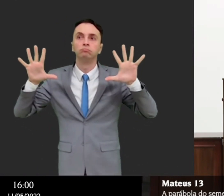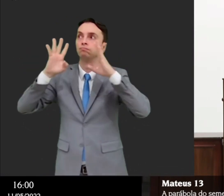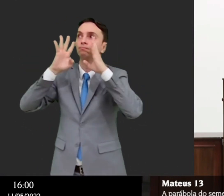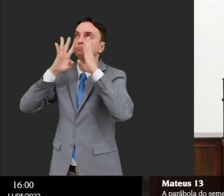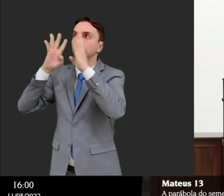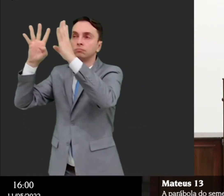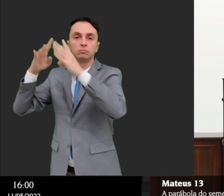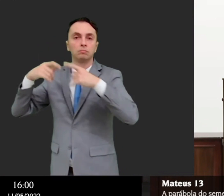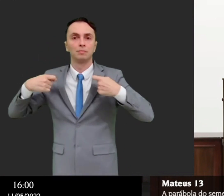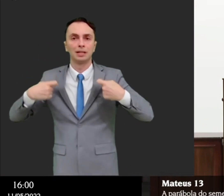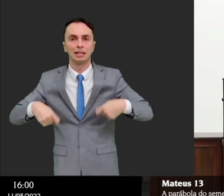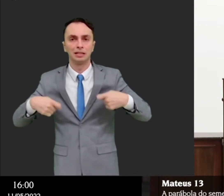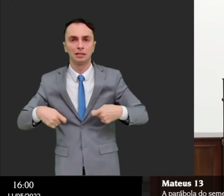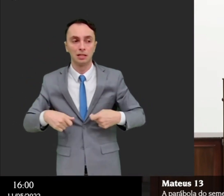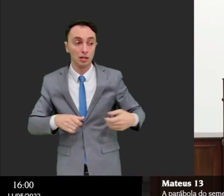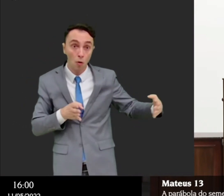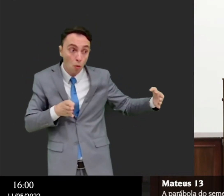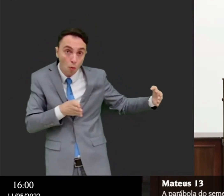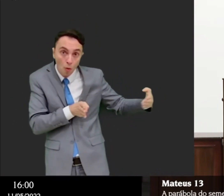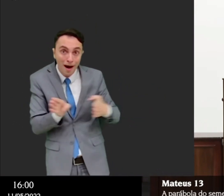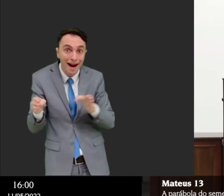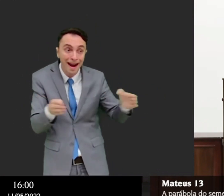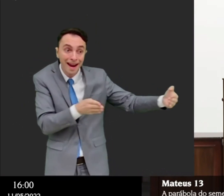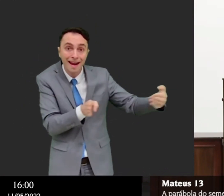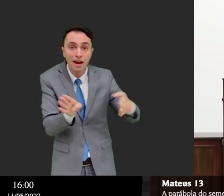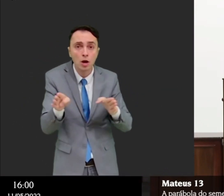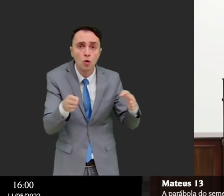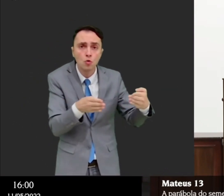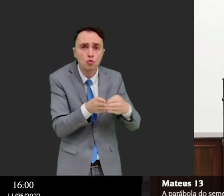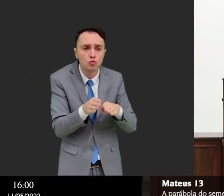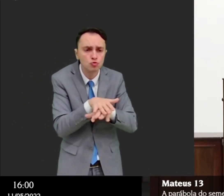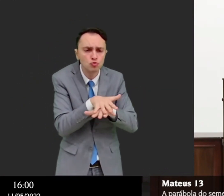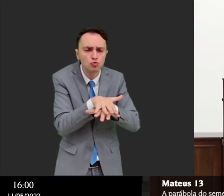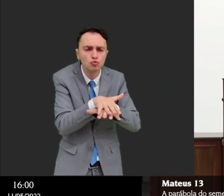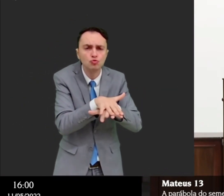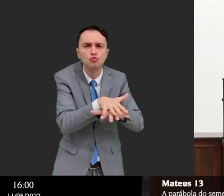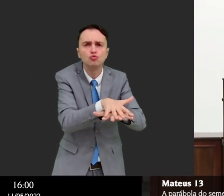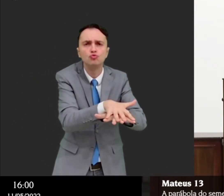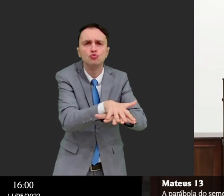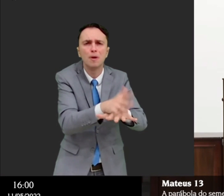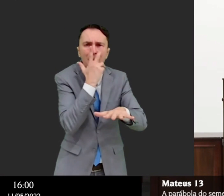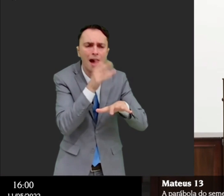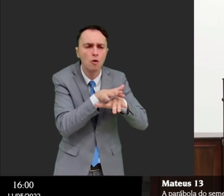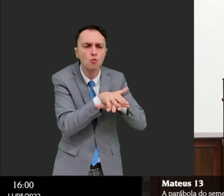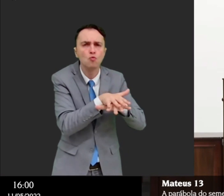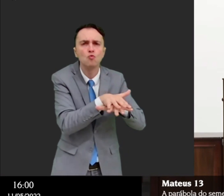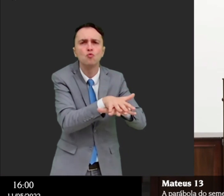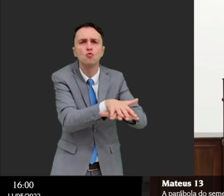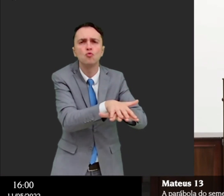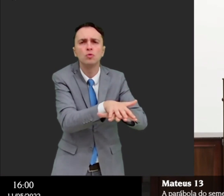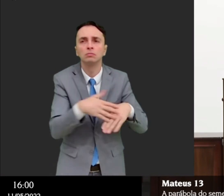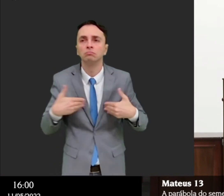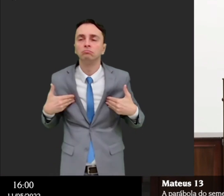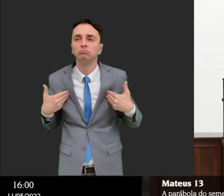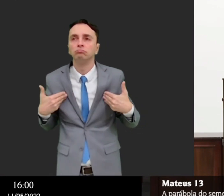Que a pequena água, Deus tem poder de não deixar ela secar. O fervor que você